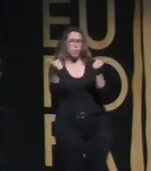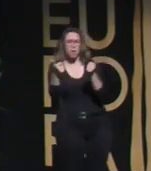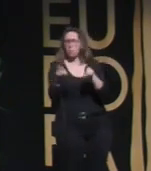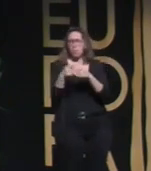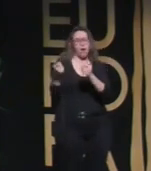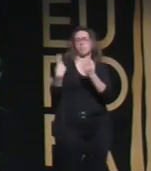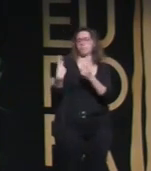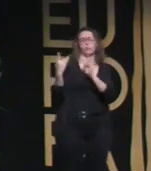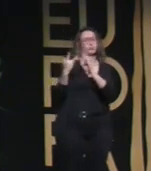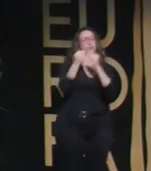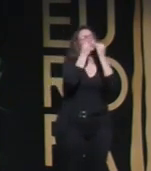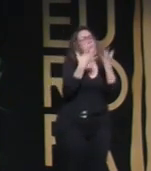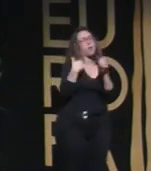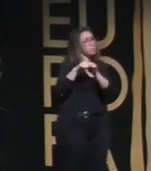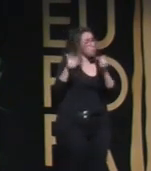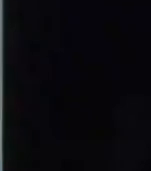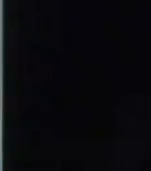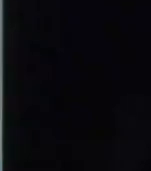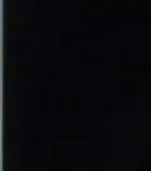hemos divorciado, pero somos súper amigos, ¿sabes? Es decir,